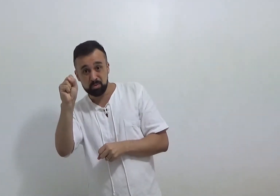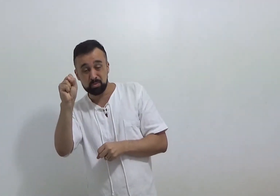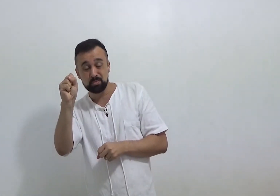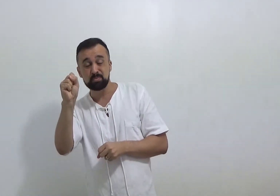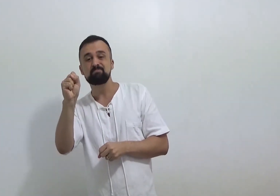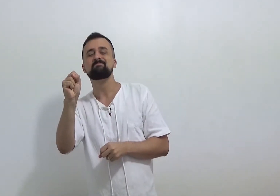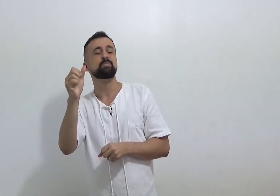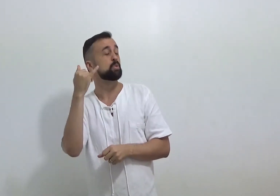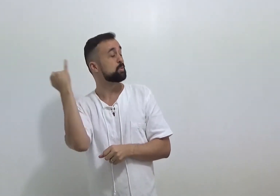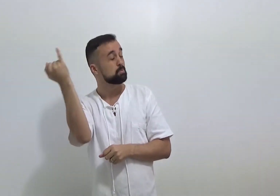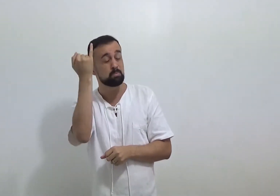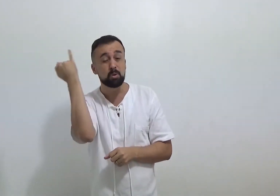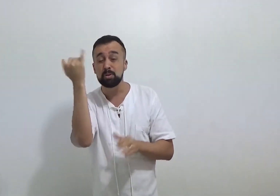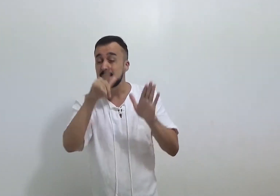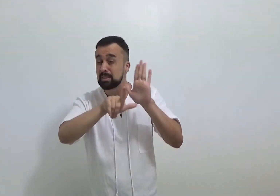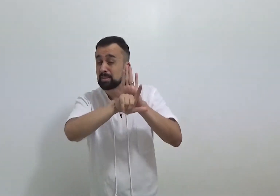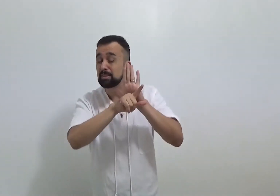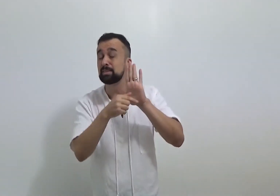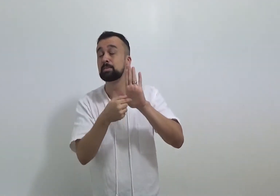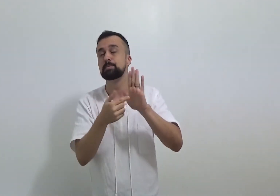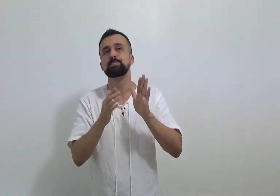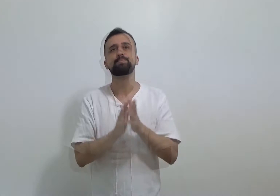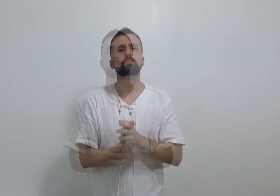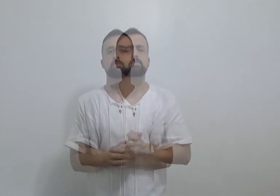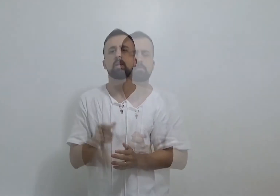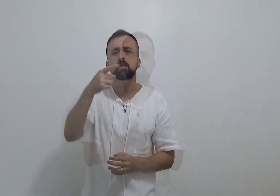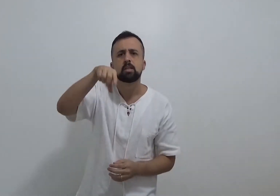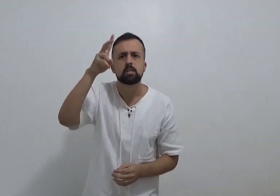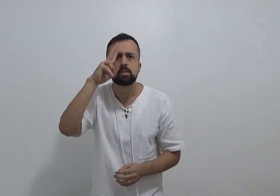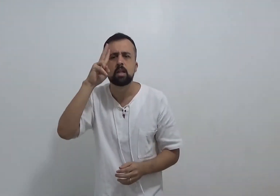11.645, de 10 de março de 2008.